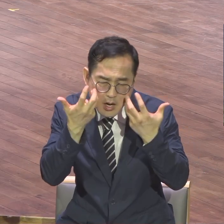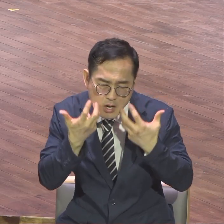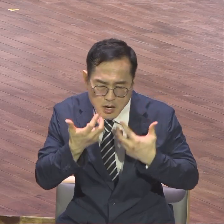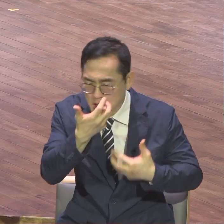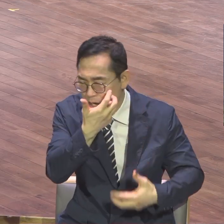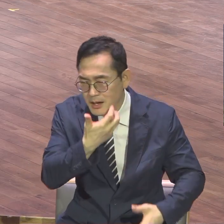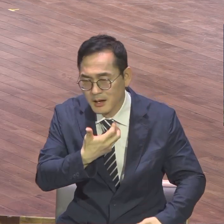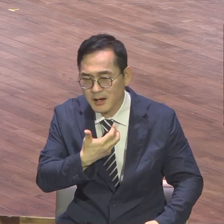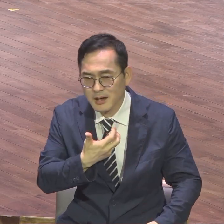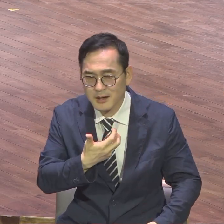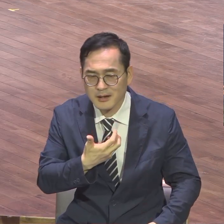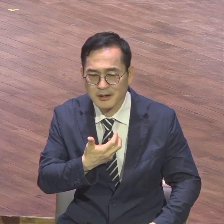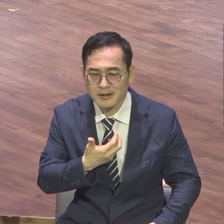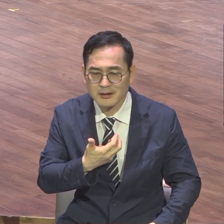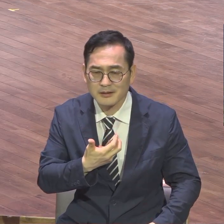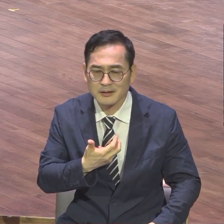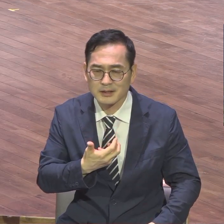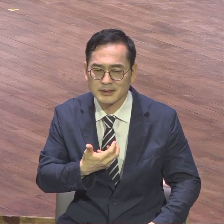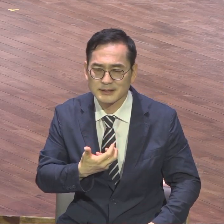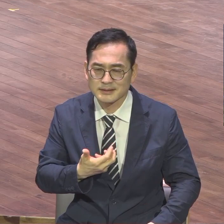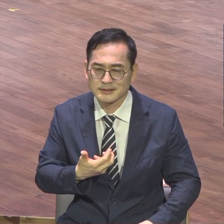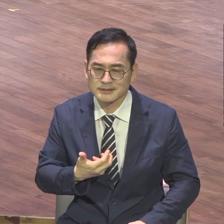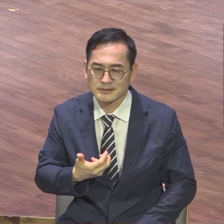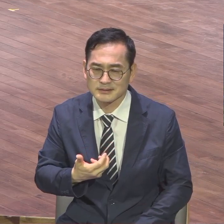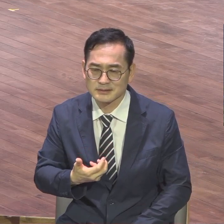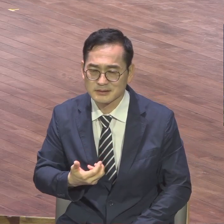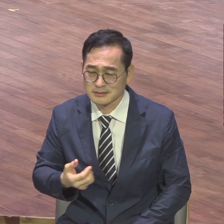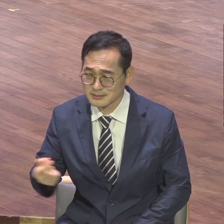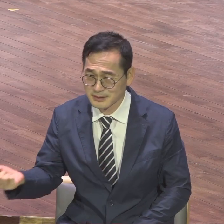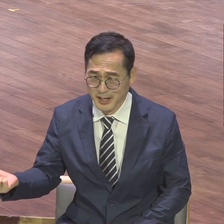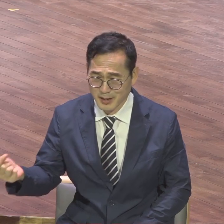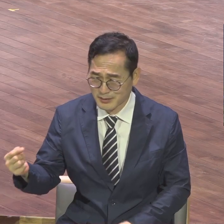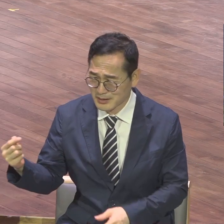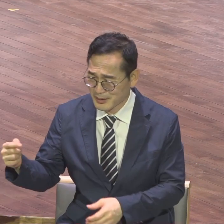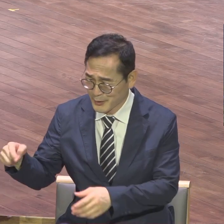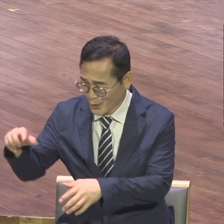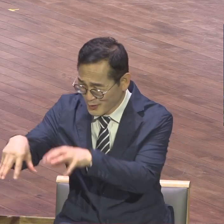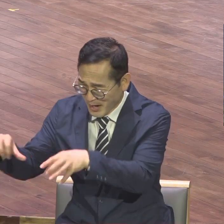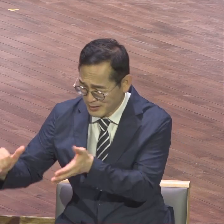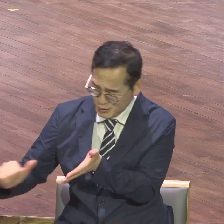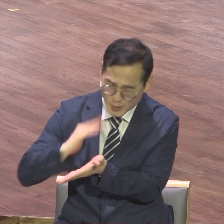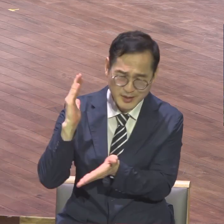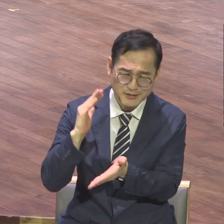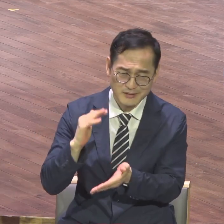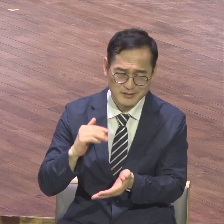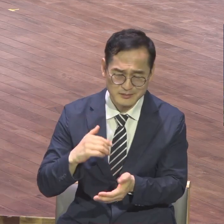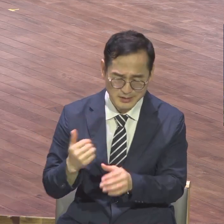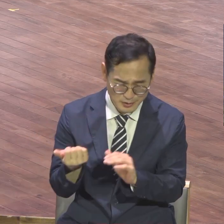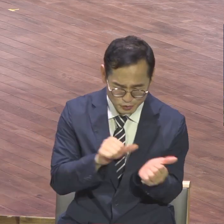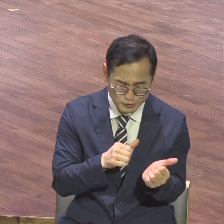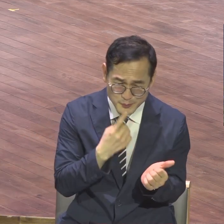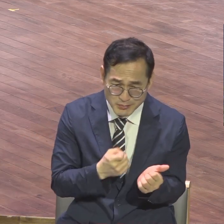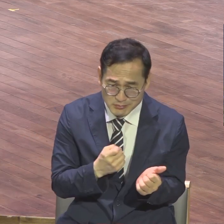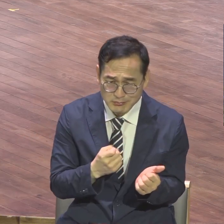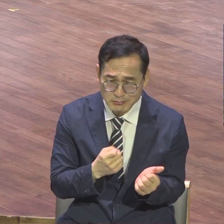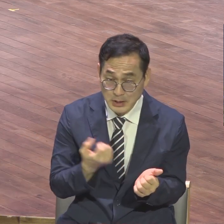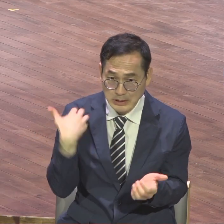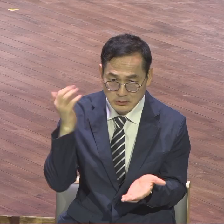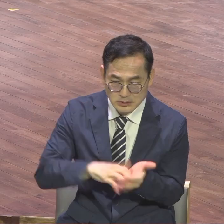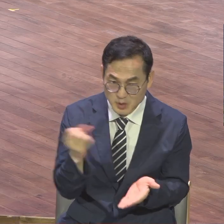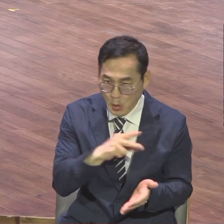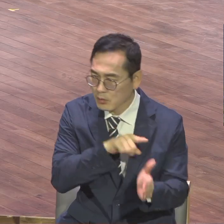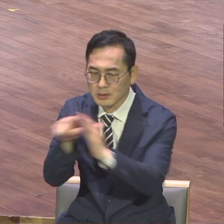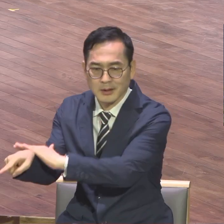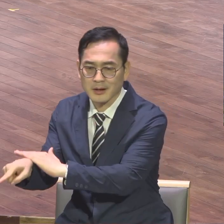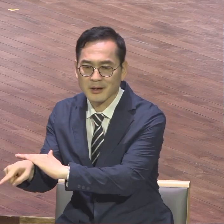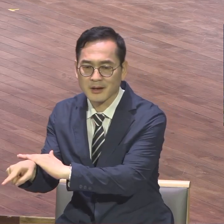또 루스다로 들어갑니다. 루스다라 성으로 또다시 들어갑니다. 거기서 하룻밤 자고 그 다음날 이제 떠나게 되는데 그 이유가